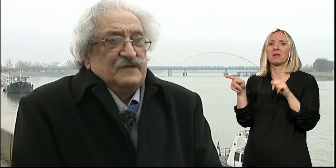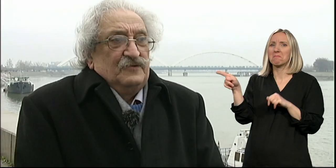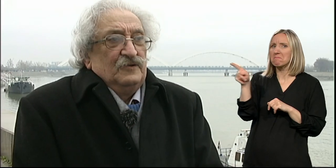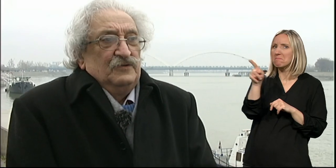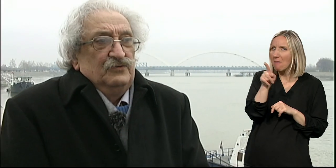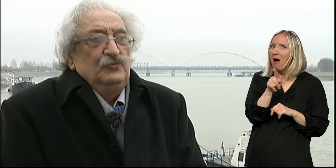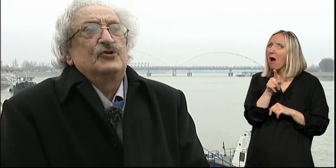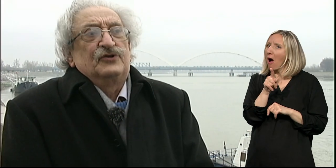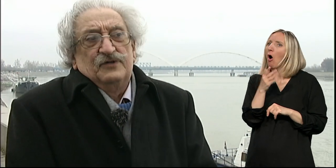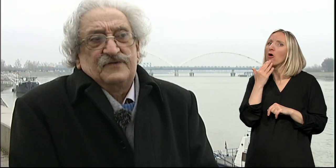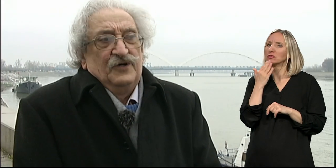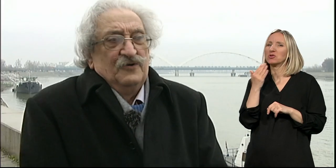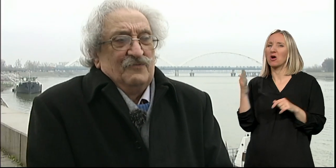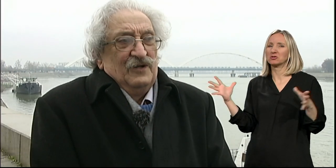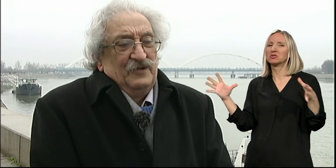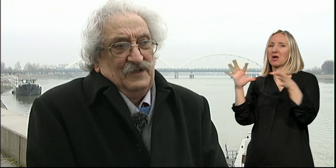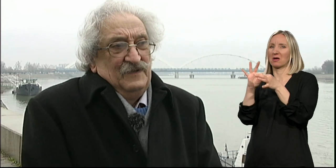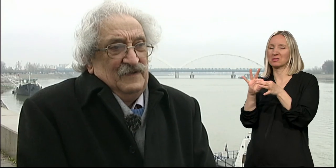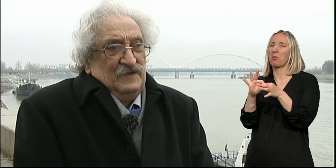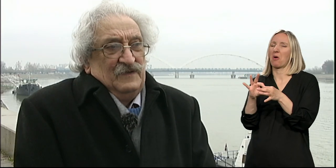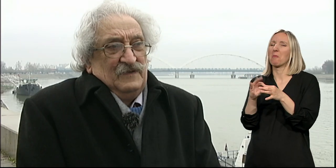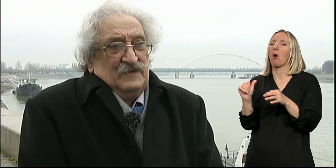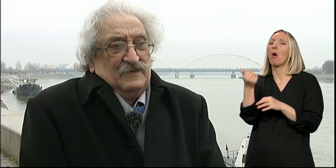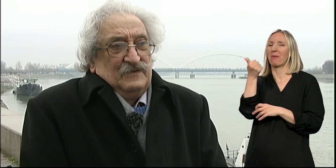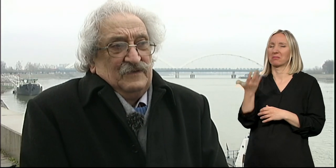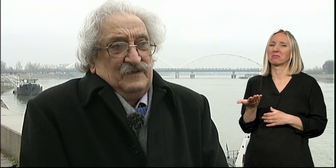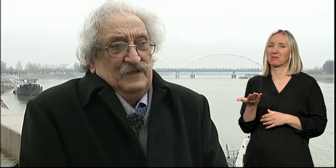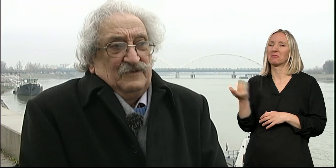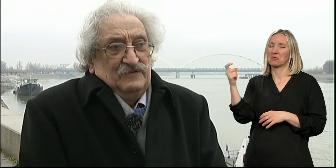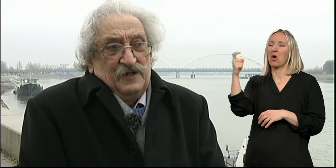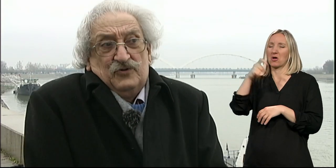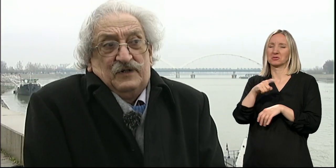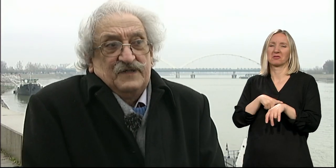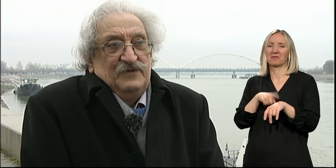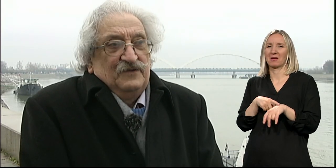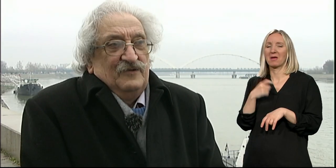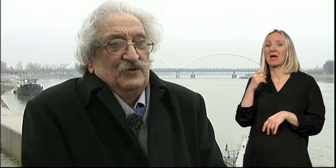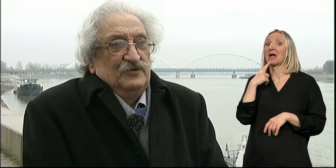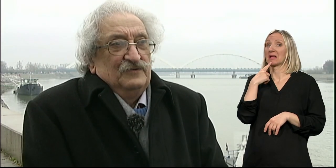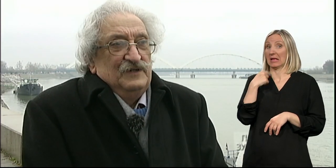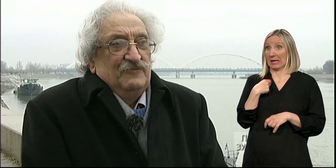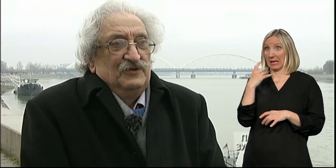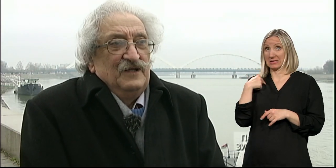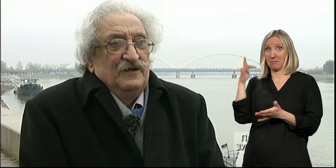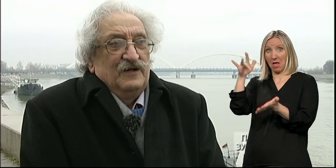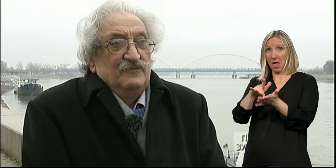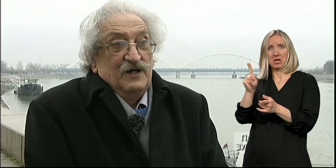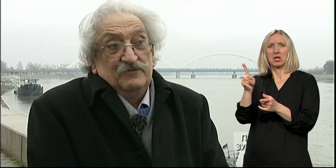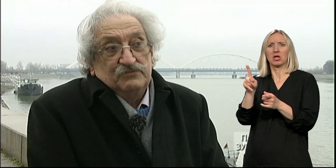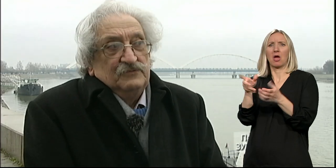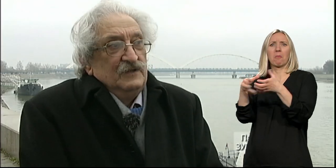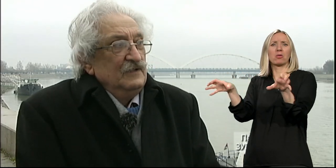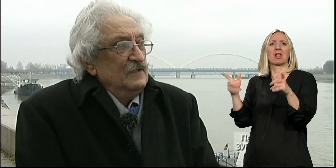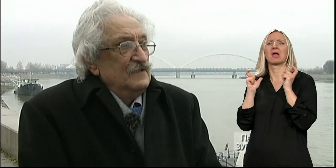koraka da se to doći to na svoje normalno, jel? Jer rekao, kad sam ja tamo, to nije podeljen grad,